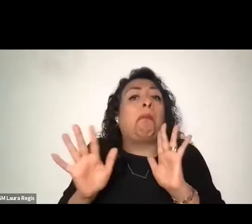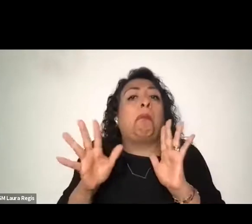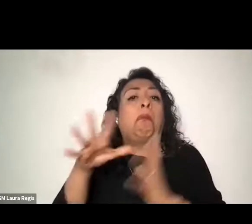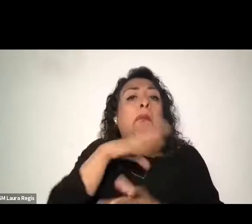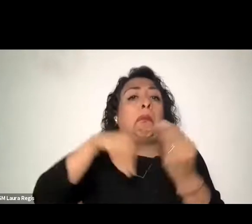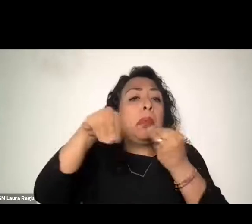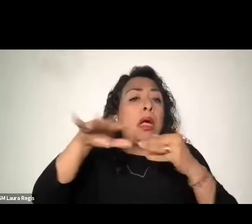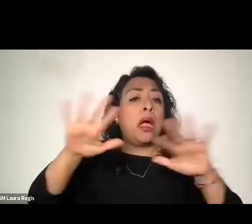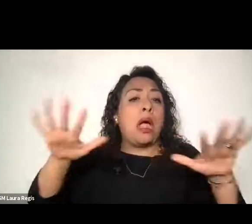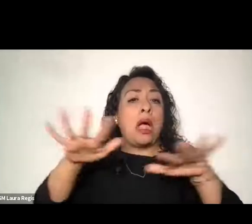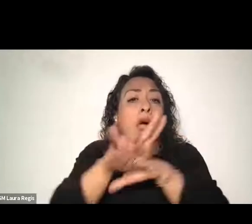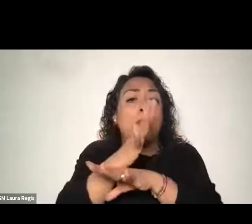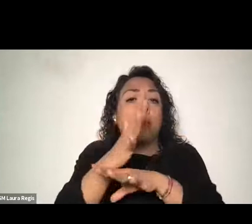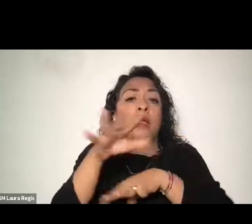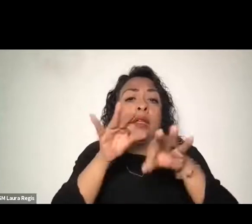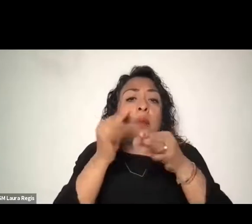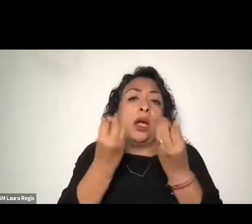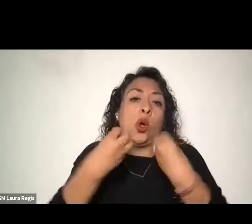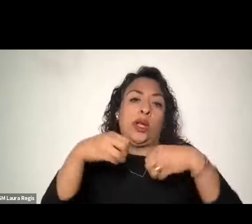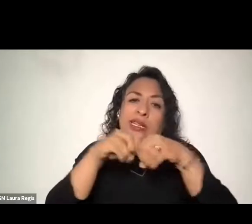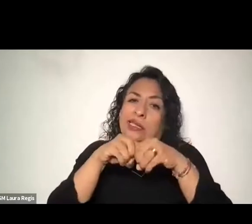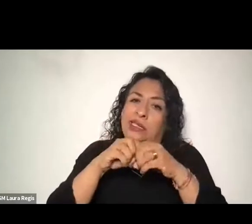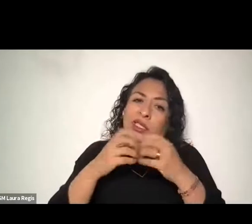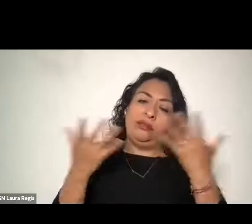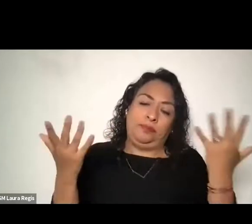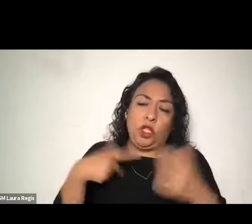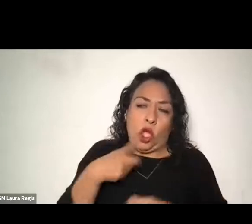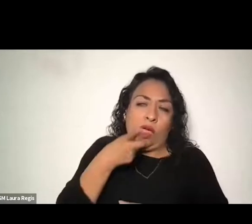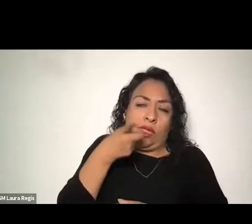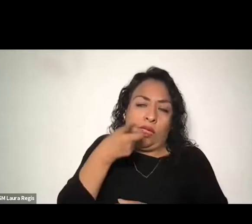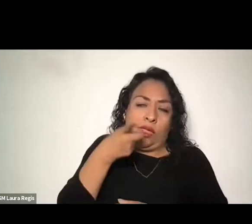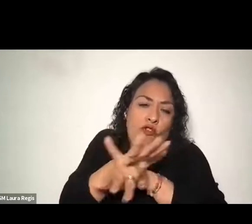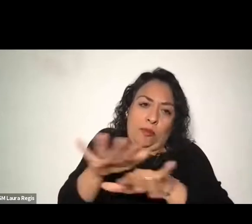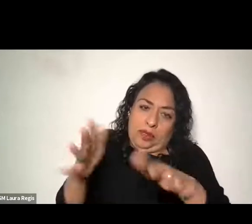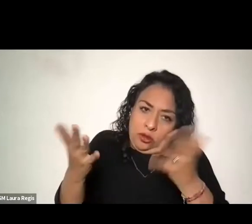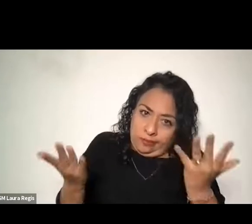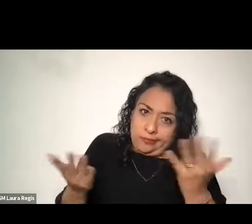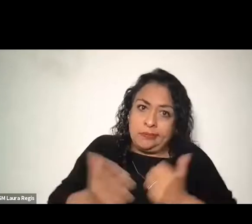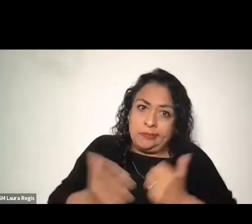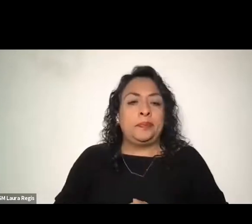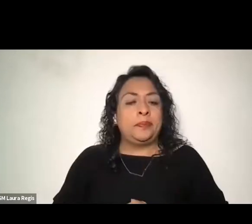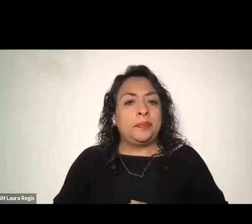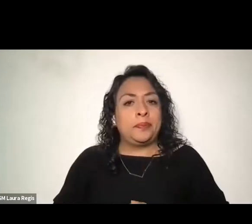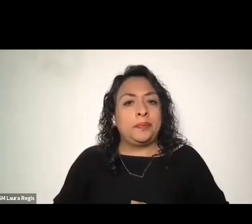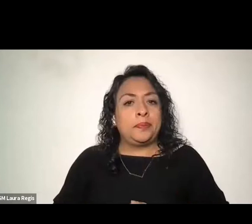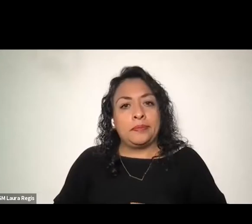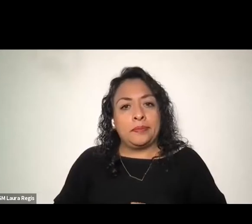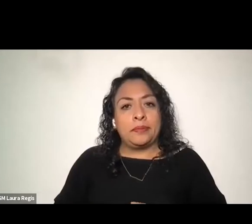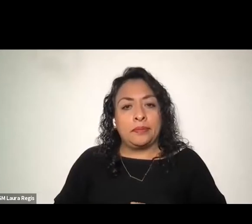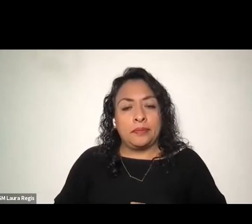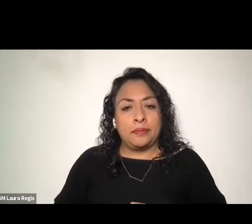sustituye el trabajo de las organizaciones. Déjenme darles un dato. Estamos hablando de que